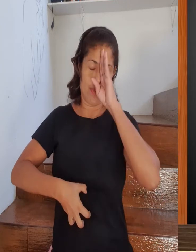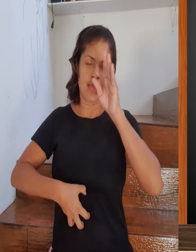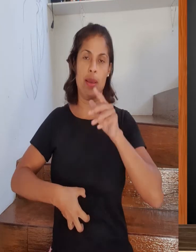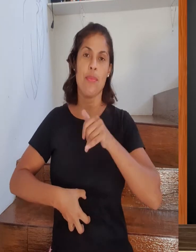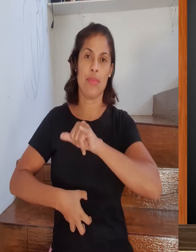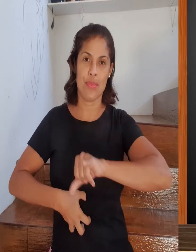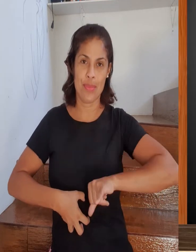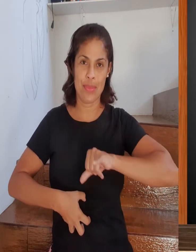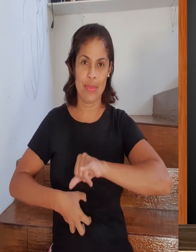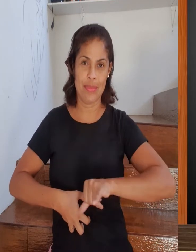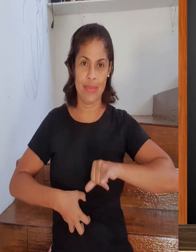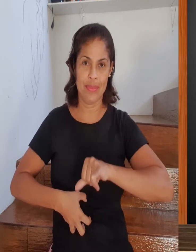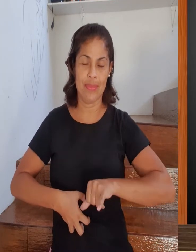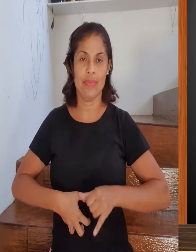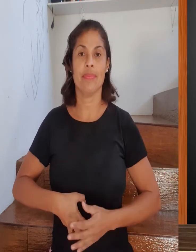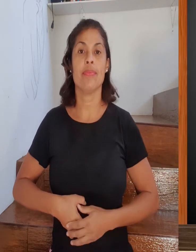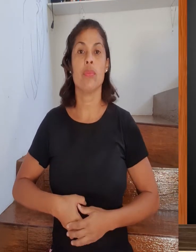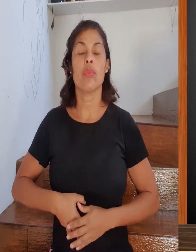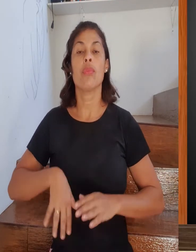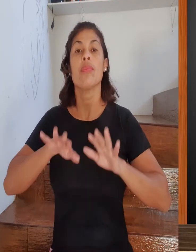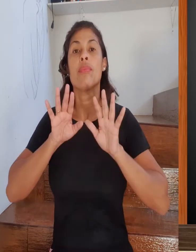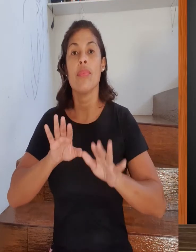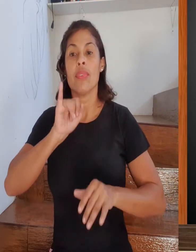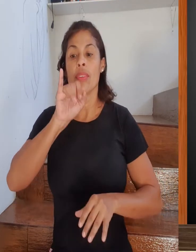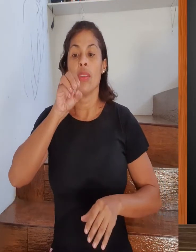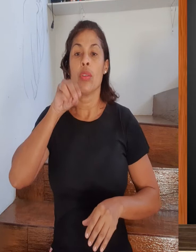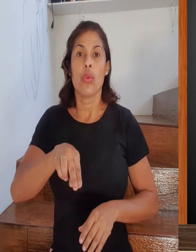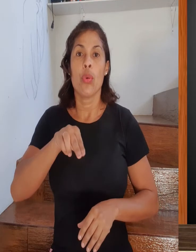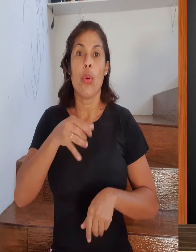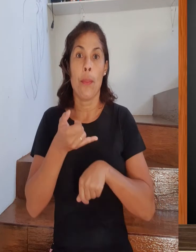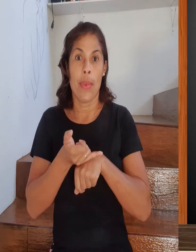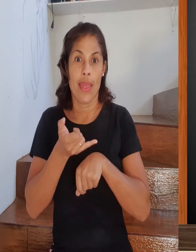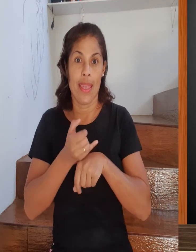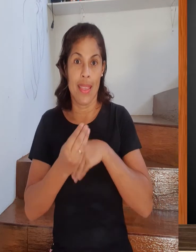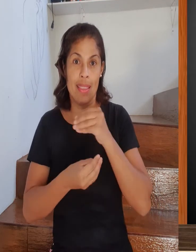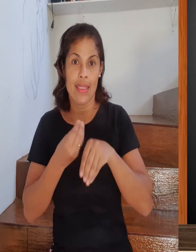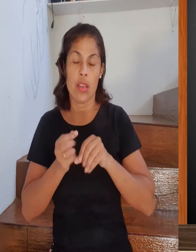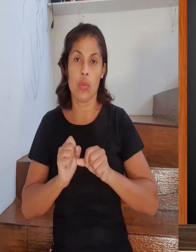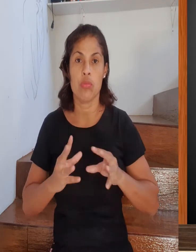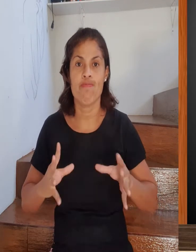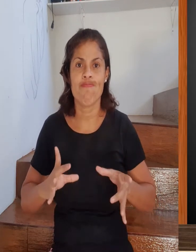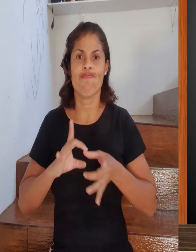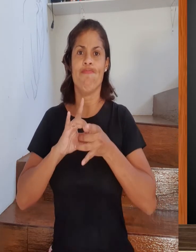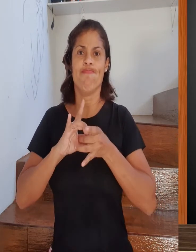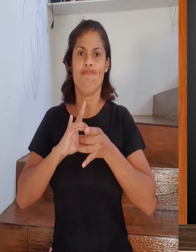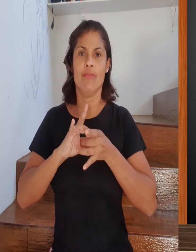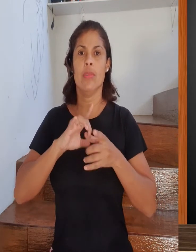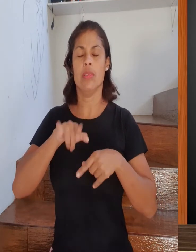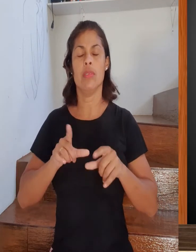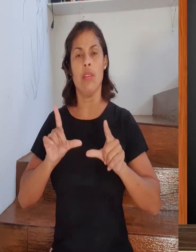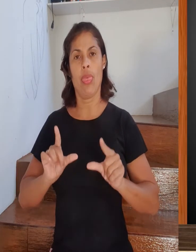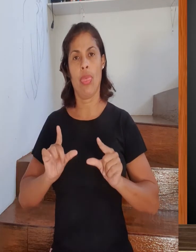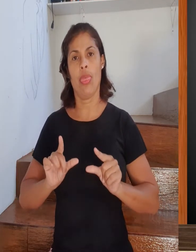principalmente gordurosos. Por outro lado, íons metálicos podem se complexar com fármacos e diminuir